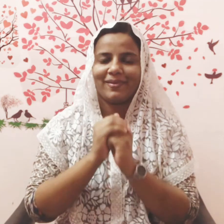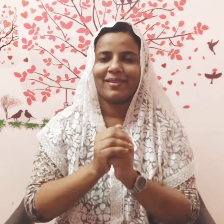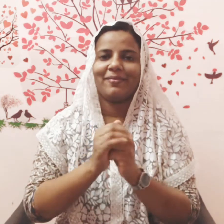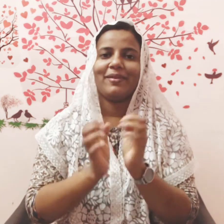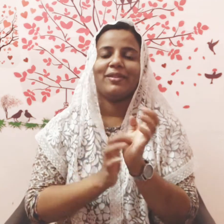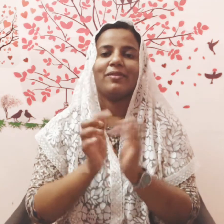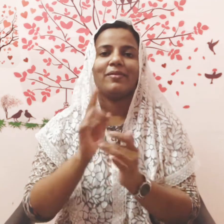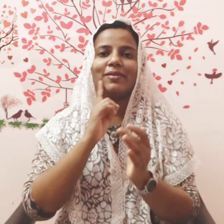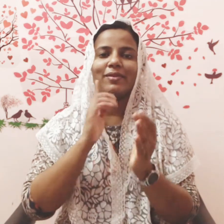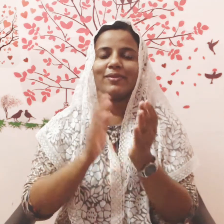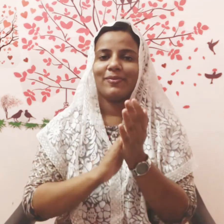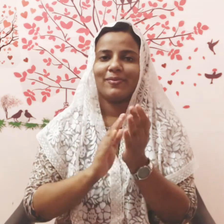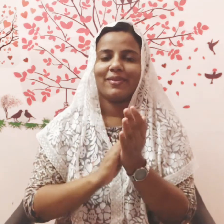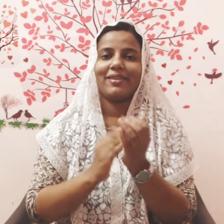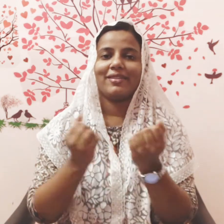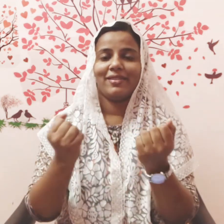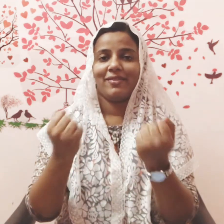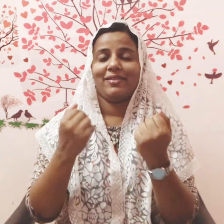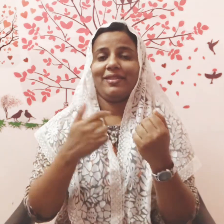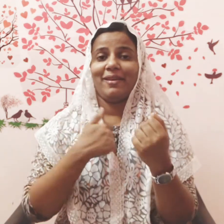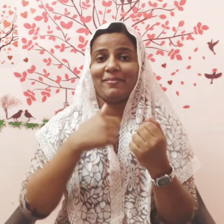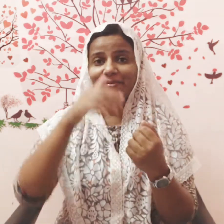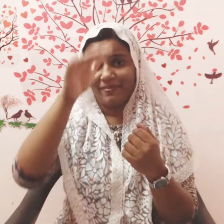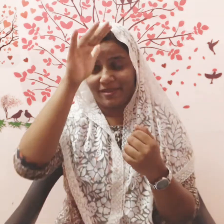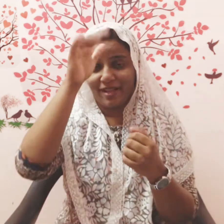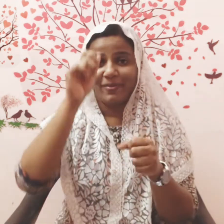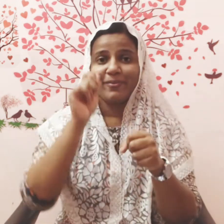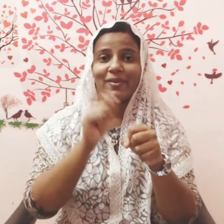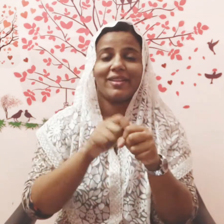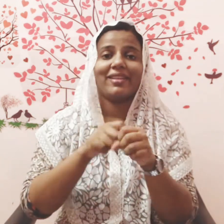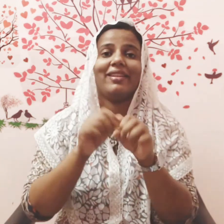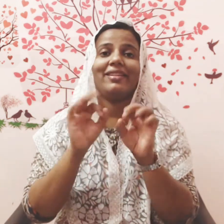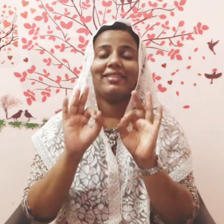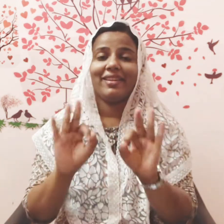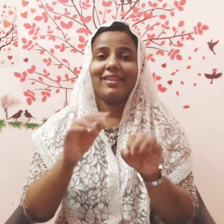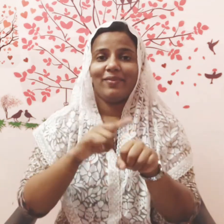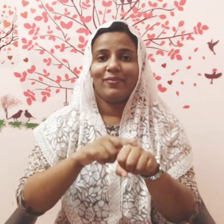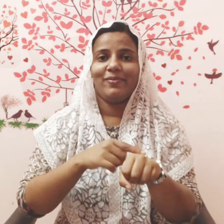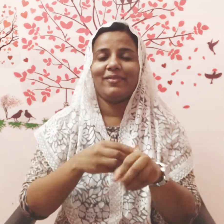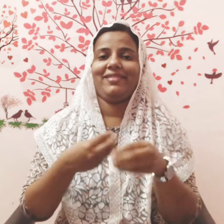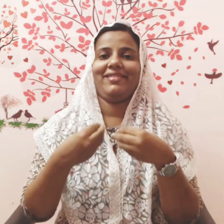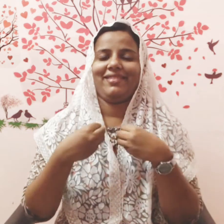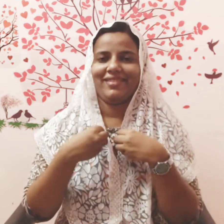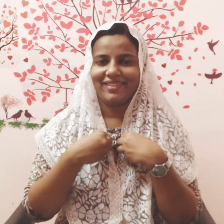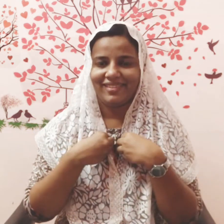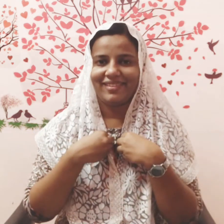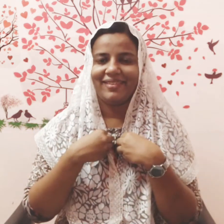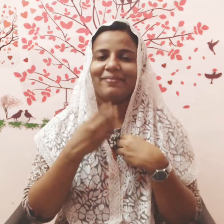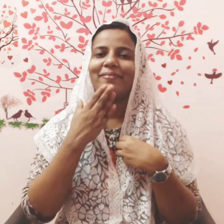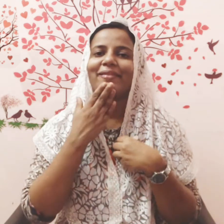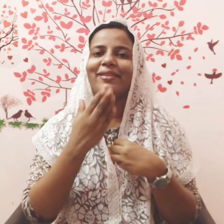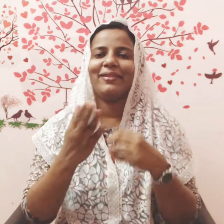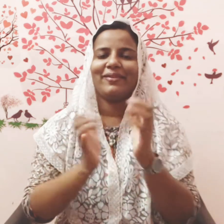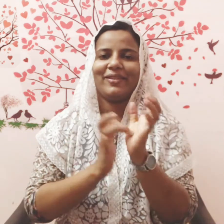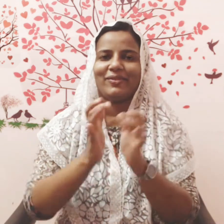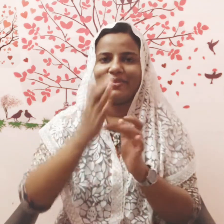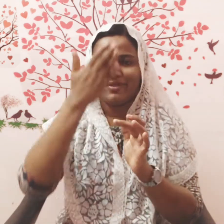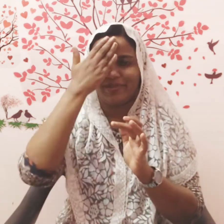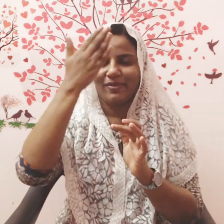കർത്താവിനെ ആരാധിക്കുവാൻ, കർത്താവിനെ സ്തുതിക്കുവാൻ സർവശക്തനായ നമ്മുടെ പിതാവ് നമുക്ക് ഒരുക്കി തന്നിരിക്കുന്ന നല്ല സവകാശത്തിനായിട്ട് നമുക്ക് നന്ദിയോടെ